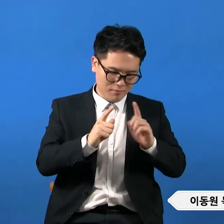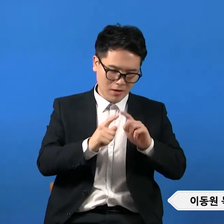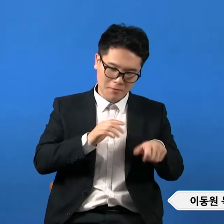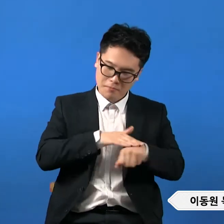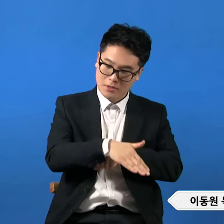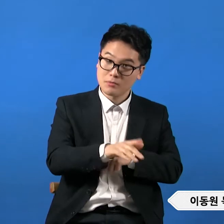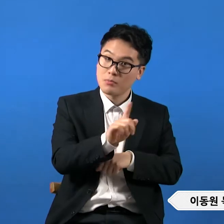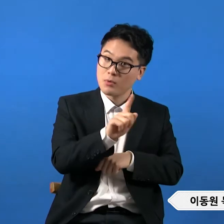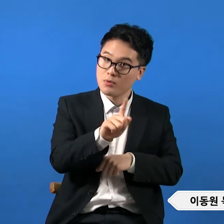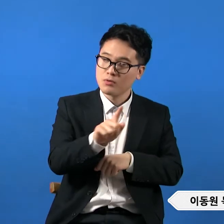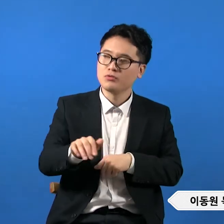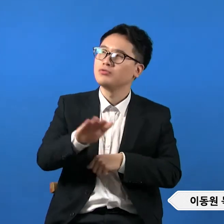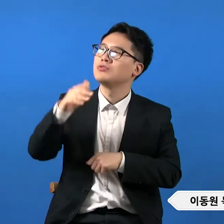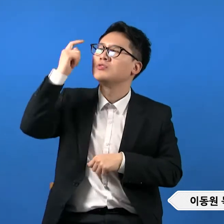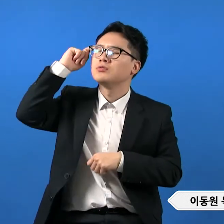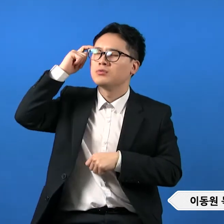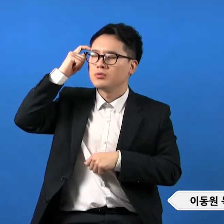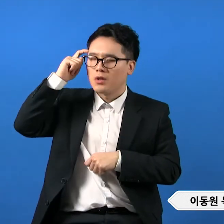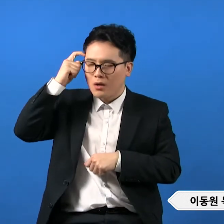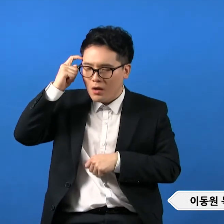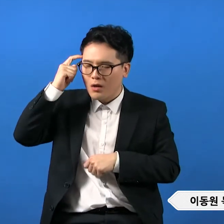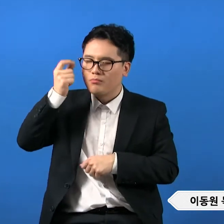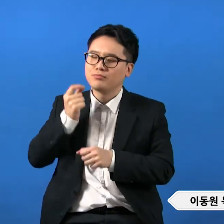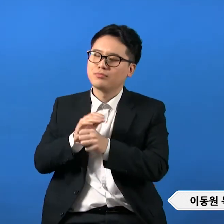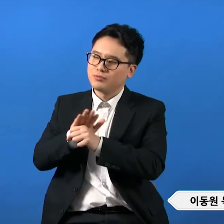우리를 불쌍히 여겨 주옵소서.